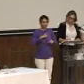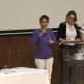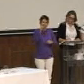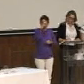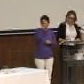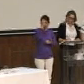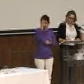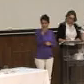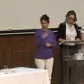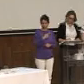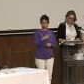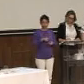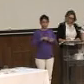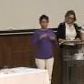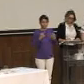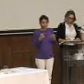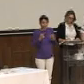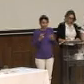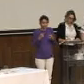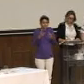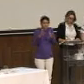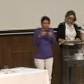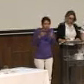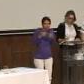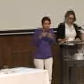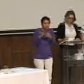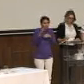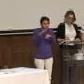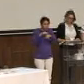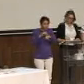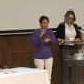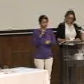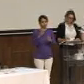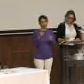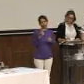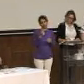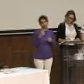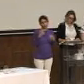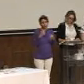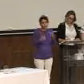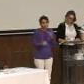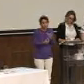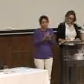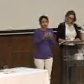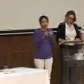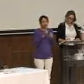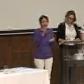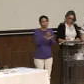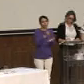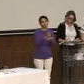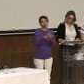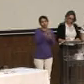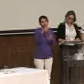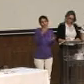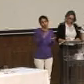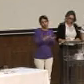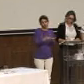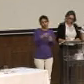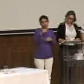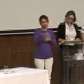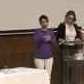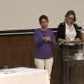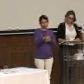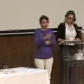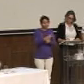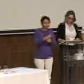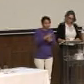esse pessoal. Mas trazer é pouco, o ingresso não é suficiente, a gente precisa criar condições para eles permanecerem. E nós estamos buscando esse